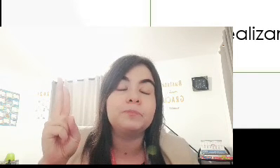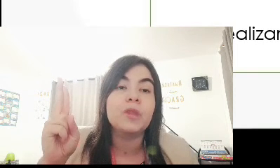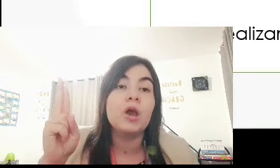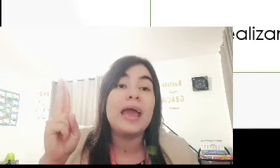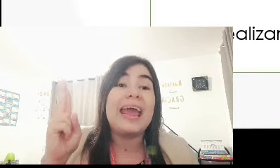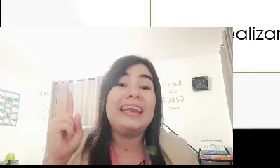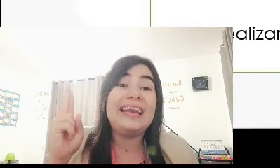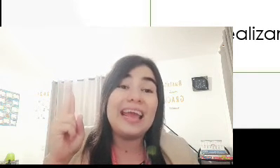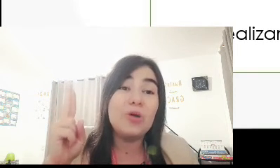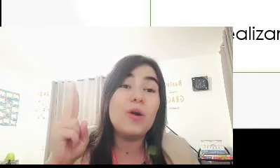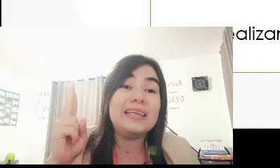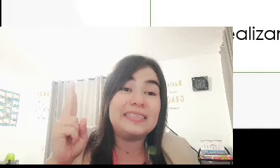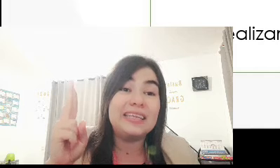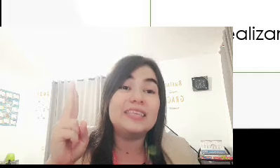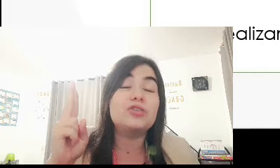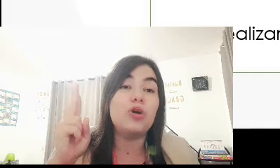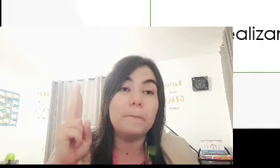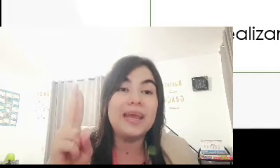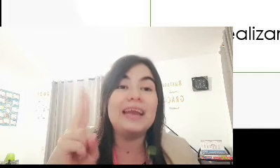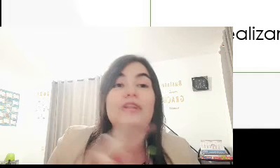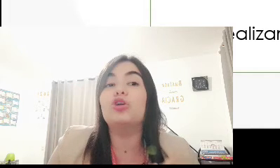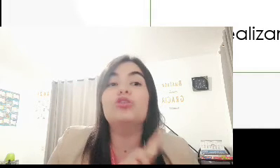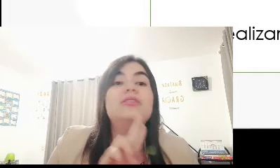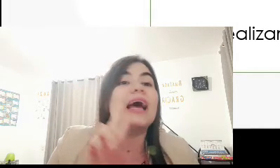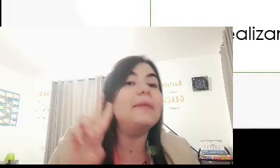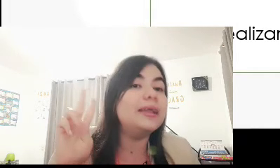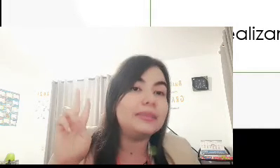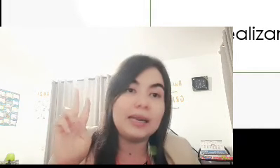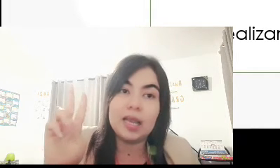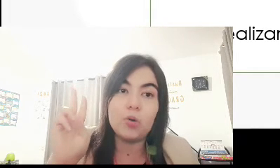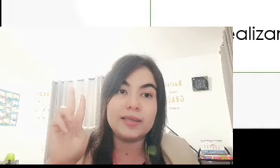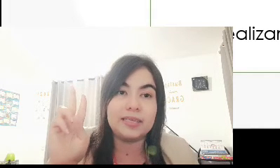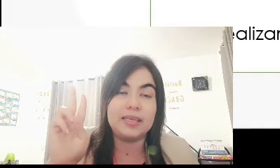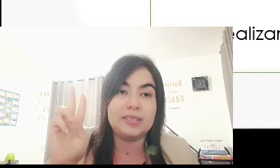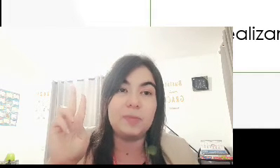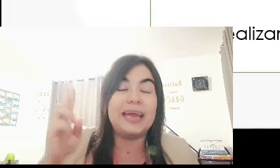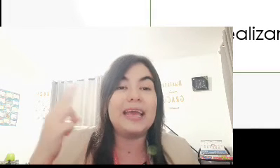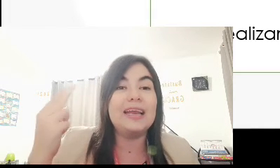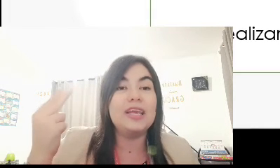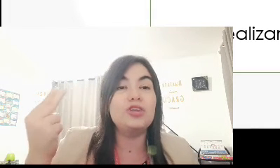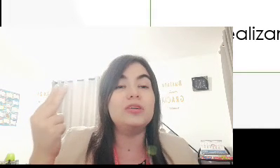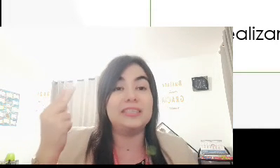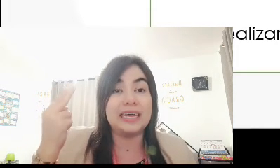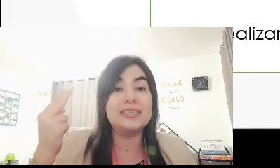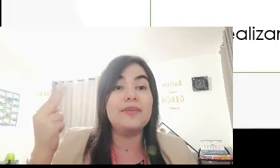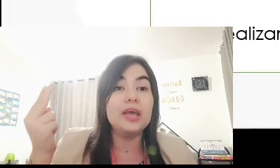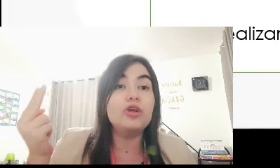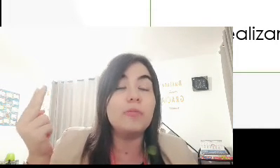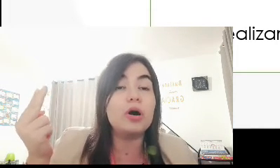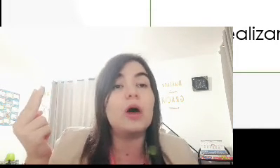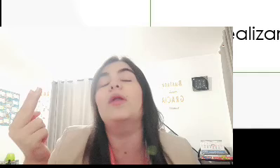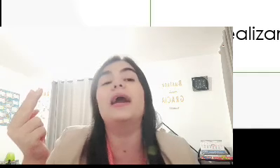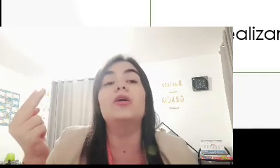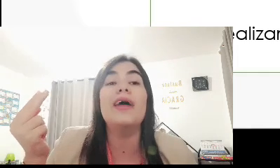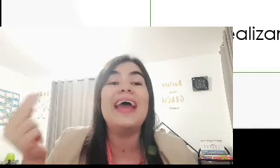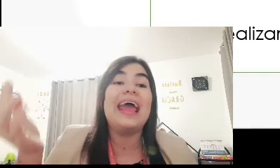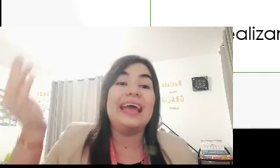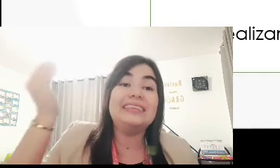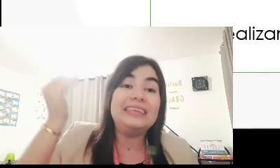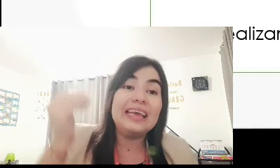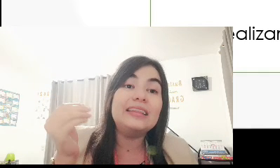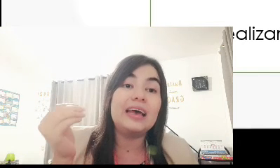cuento en lengua de señas colombiana, totalmente en lengua de señas, para que el niño, ya sabiendo el